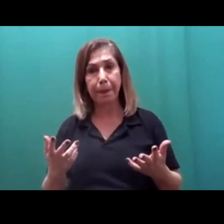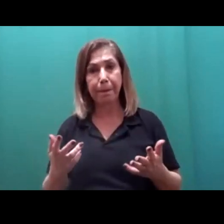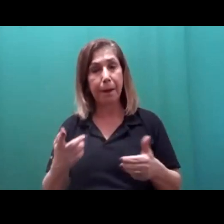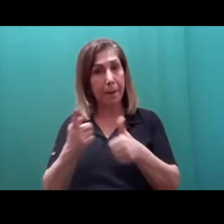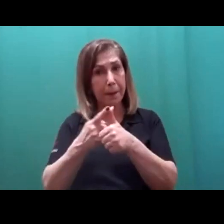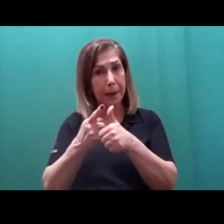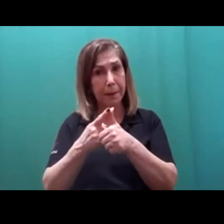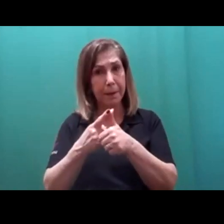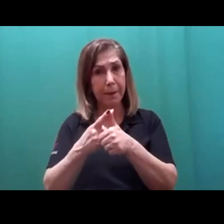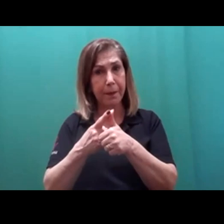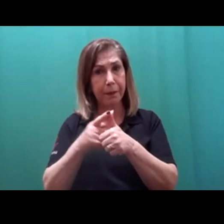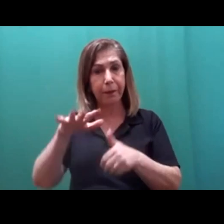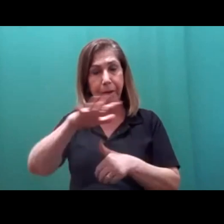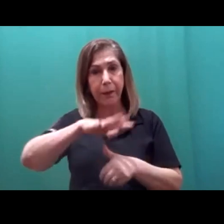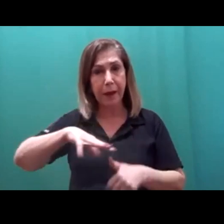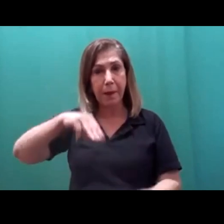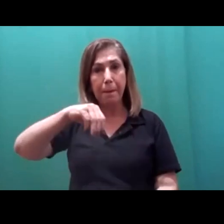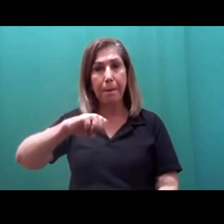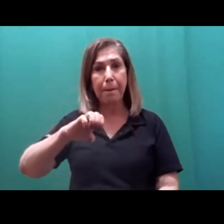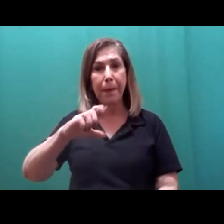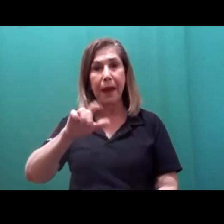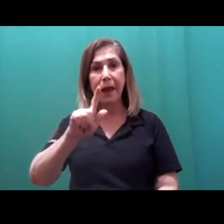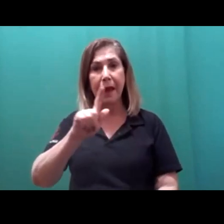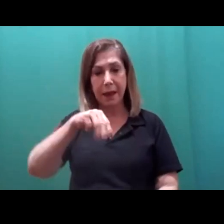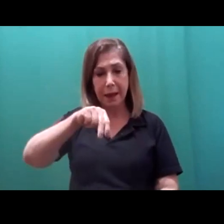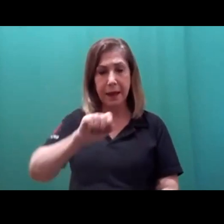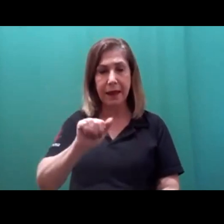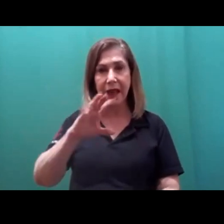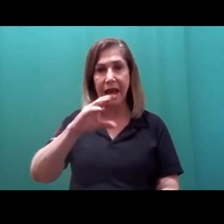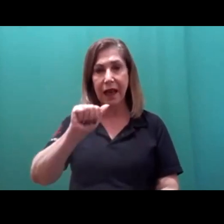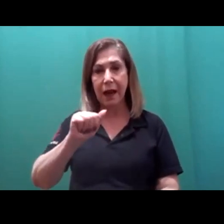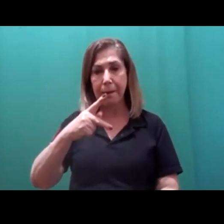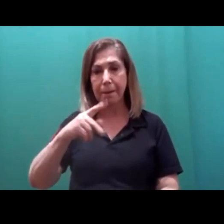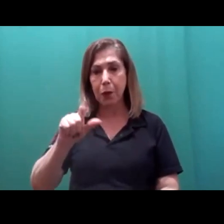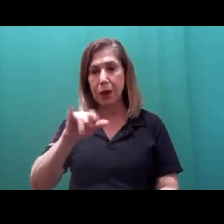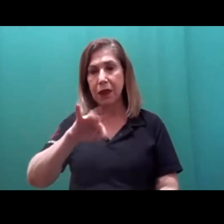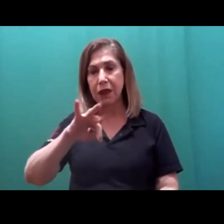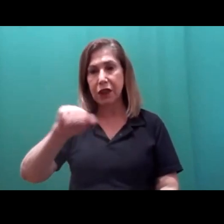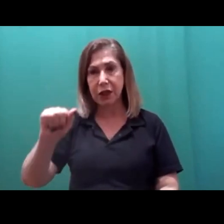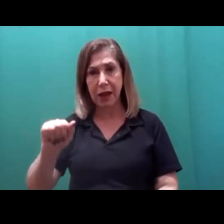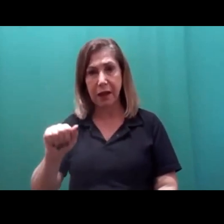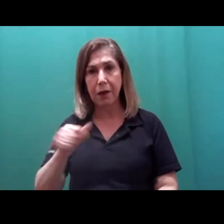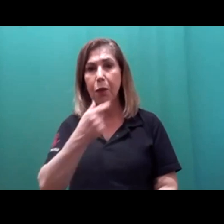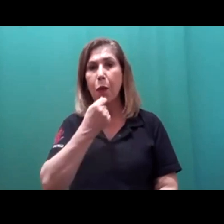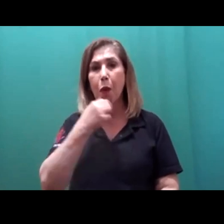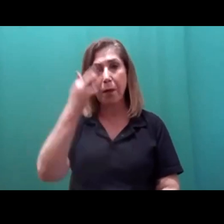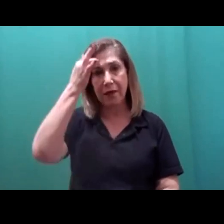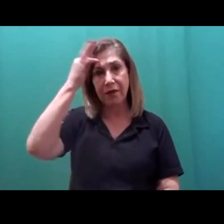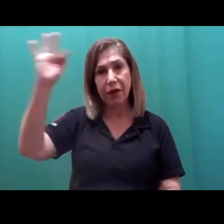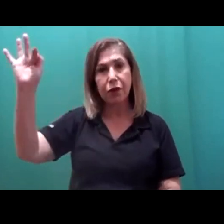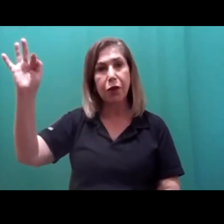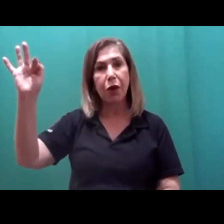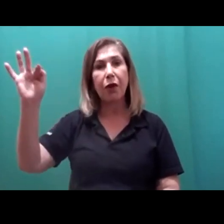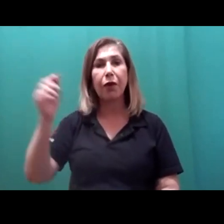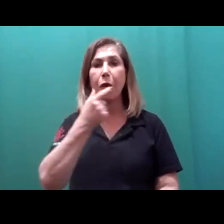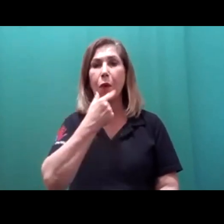de necropolítica. Com o volume da necropolítica, a necropolítica foi uma estrutura pensada por um filósofo, antropólogo camaronês,